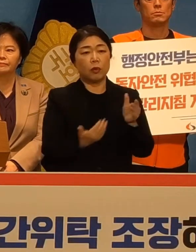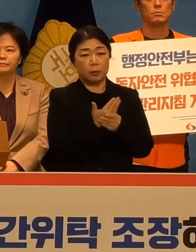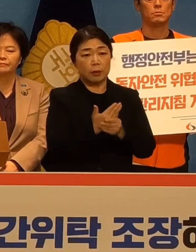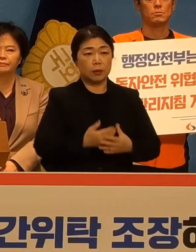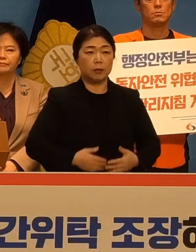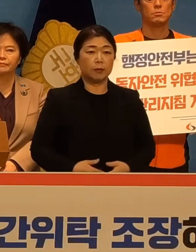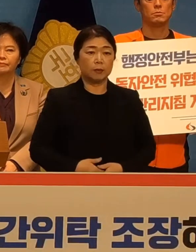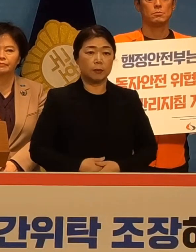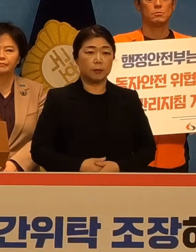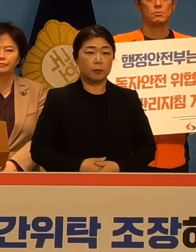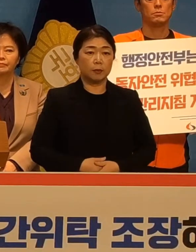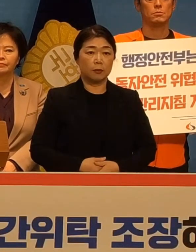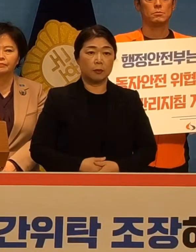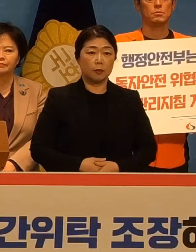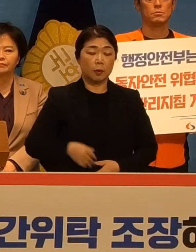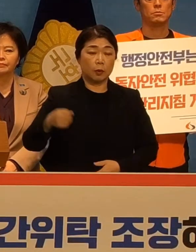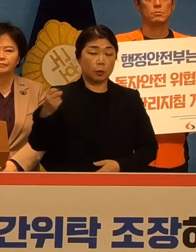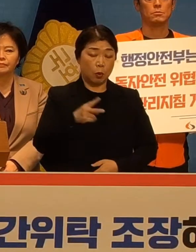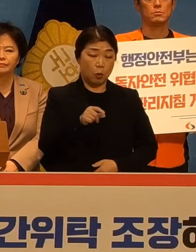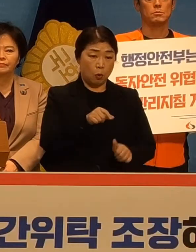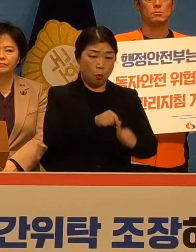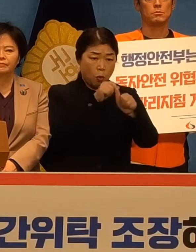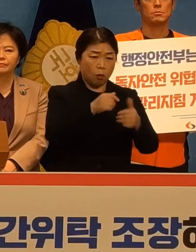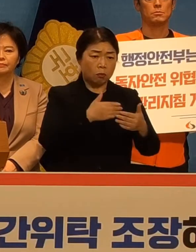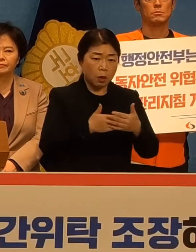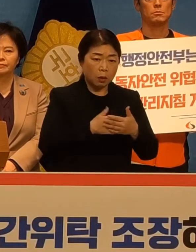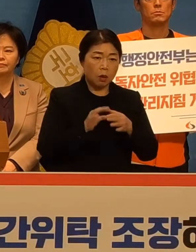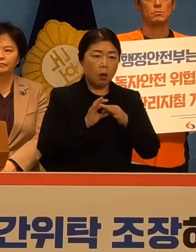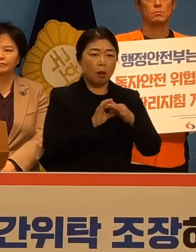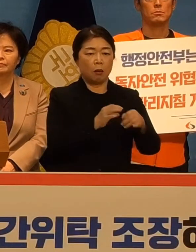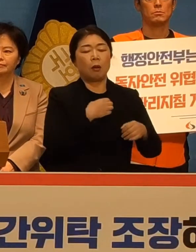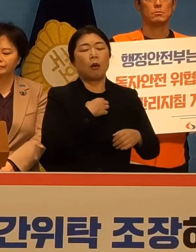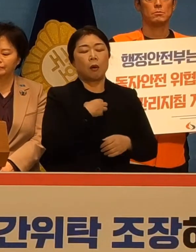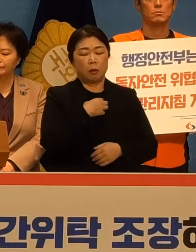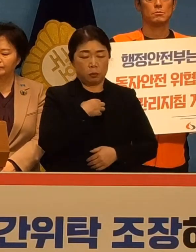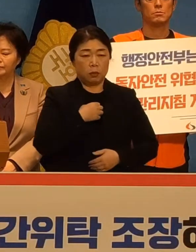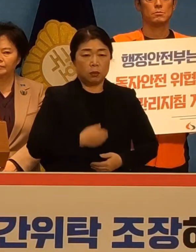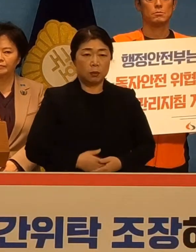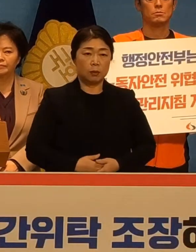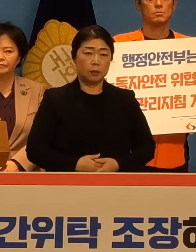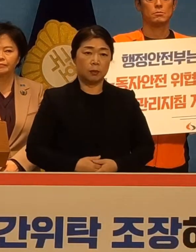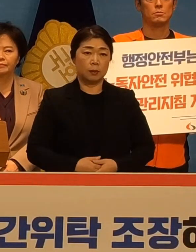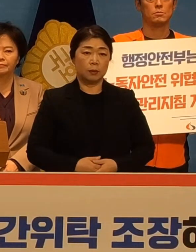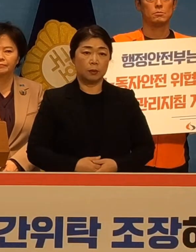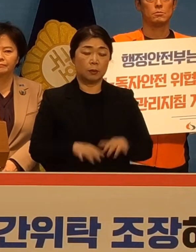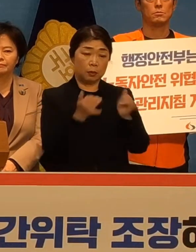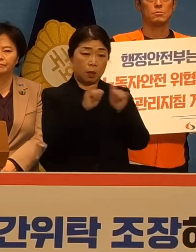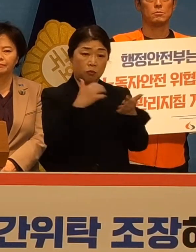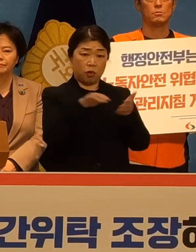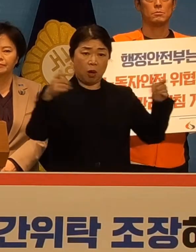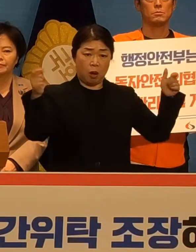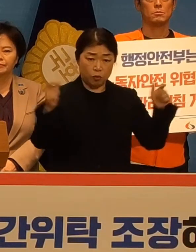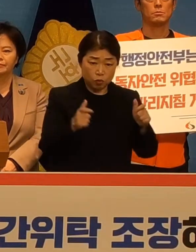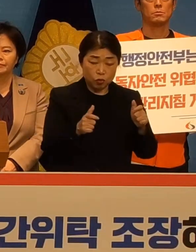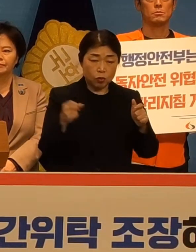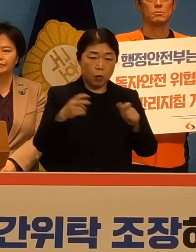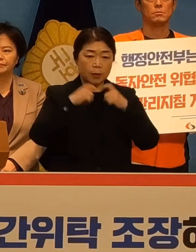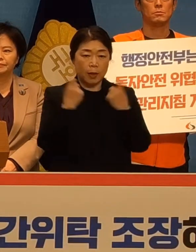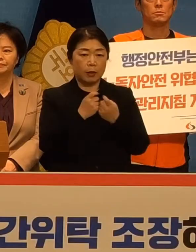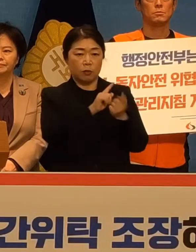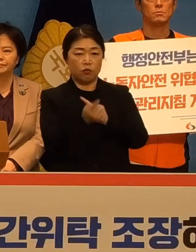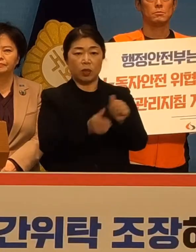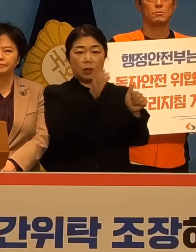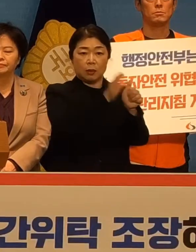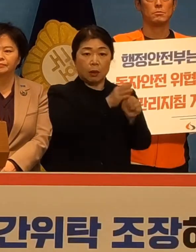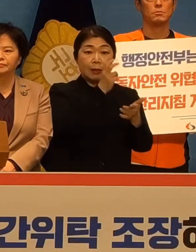행정입니다. 그리고 고용 불안정이 극심하게 확대되고 있습니다. 인력 감축과 함께 내려오는 민간위탁 유조